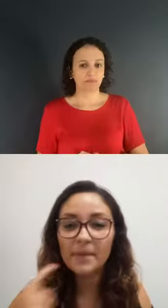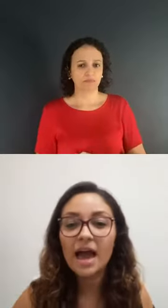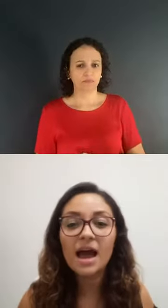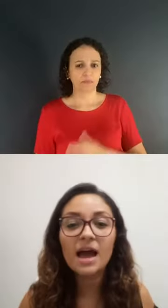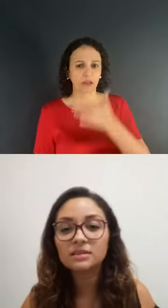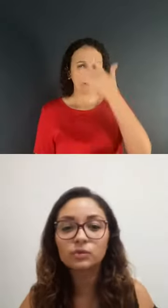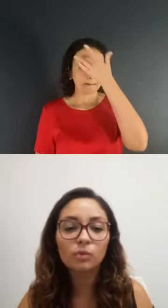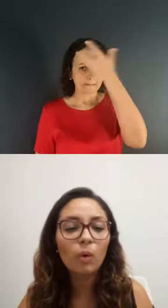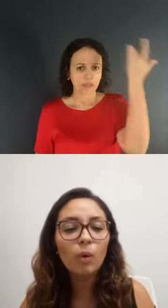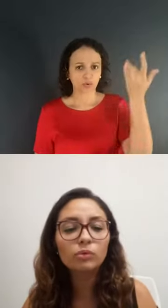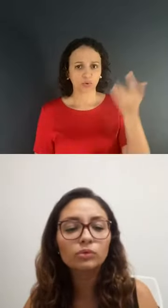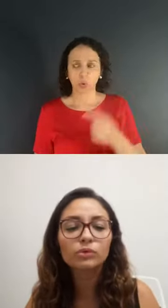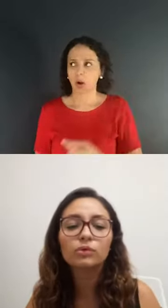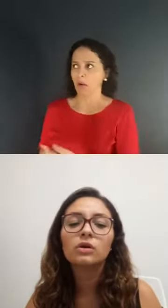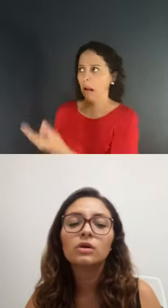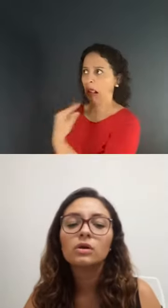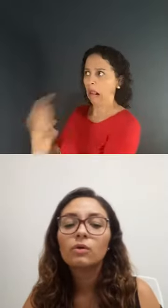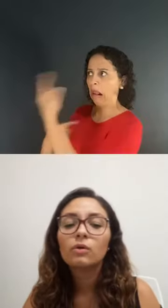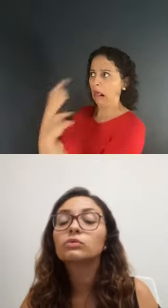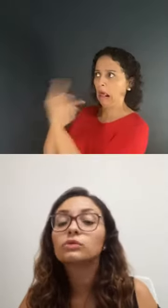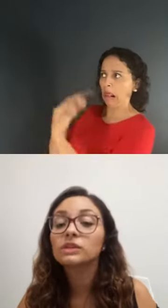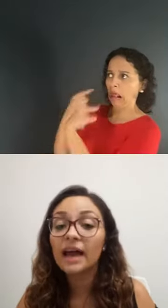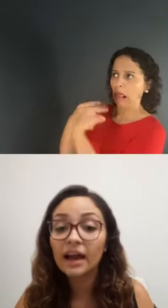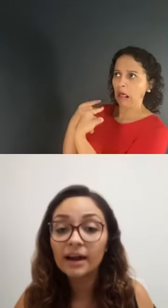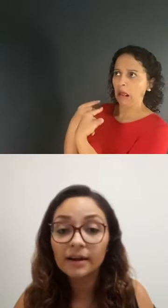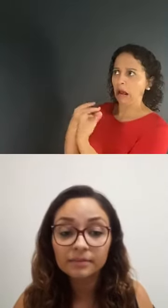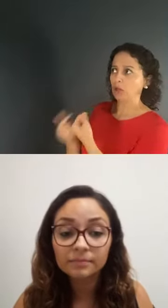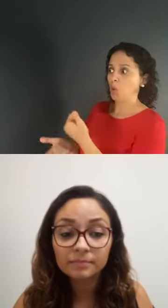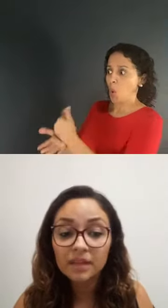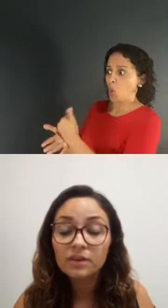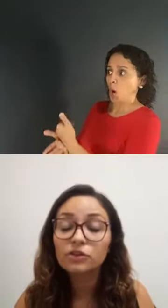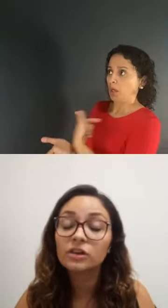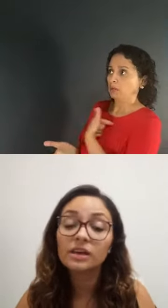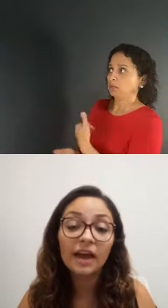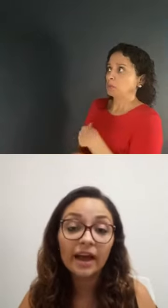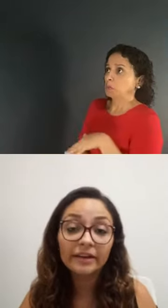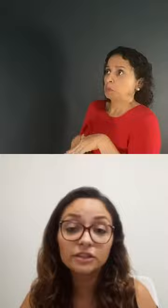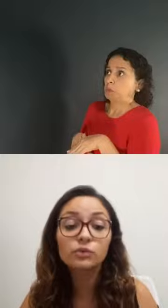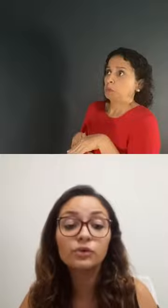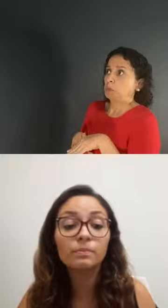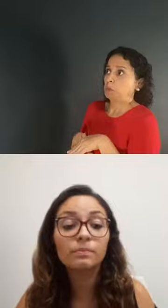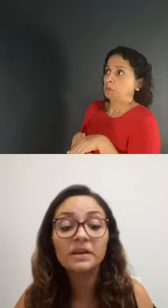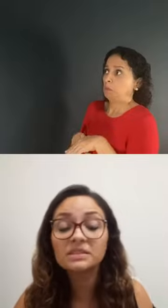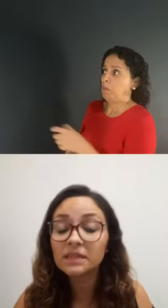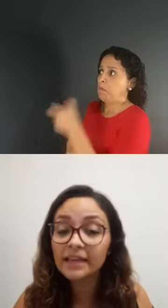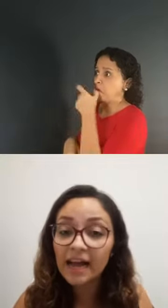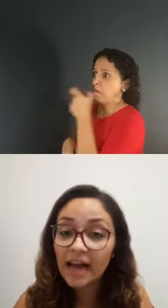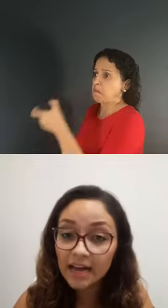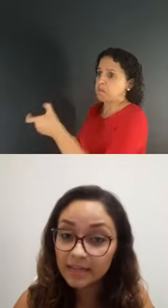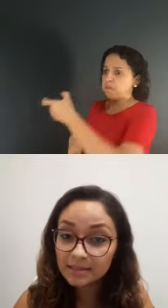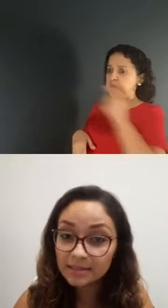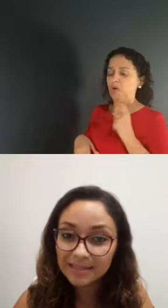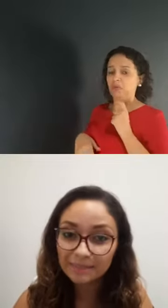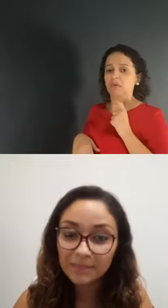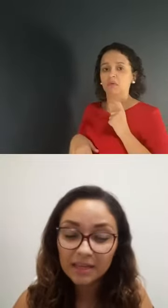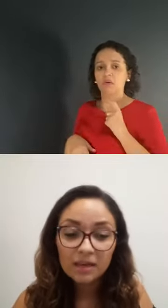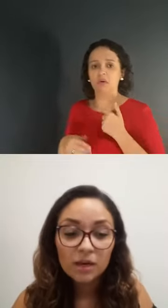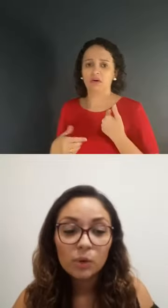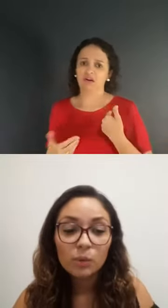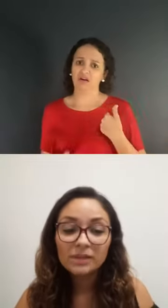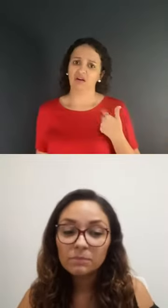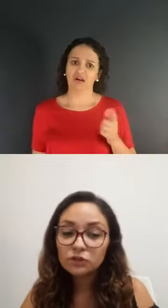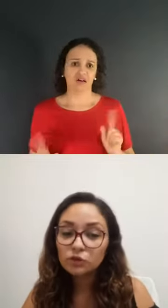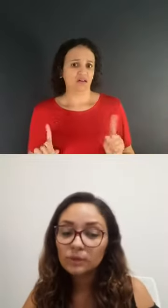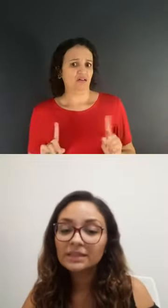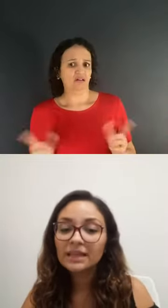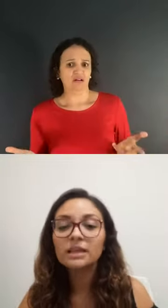sofrer ameaça do outro, controlar, xingar, destruir bens materiais.